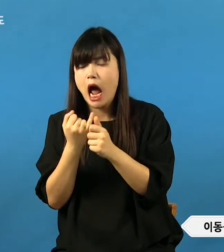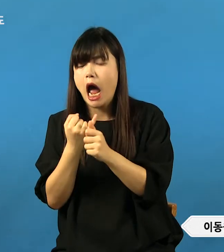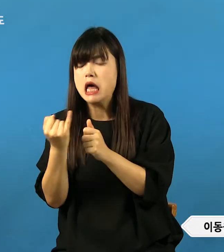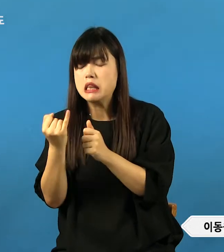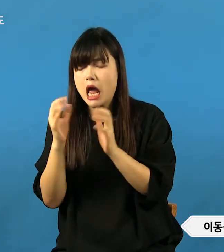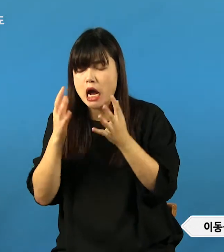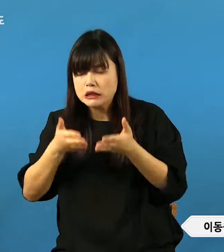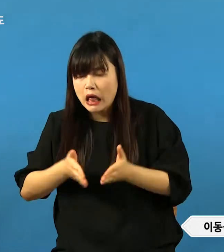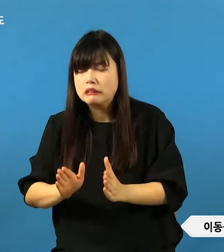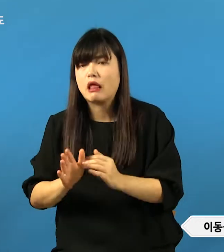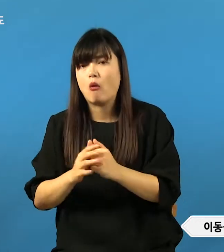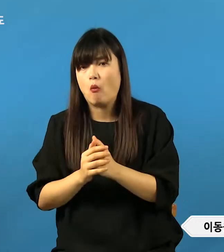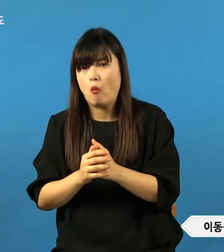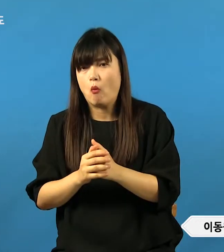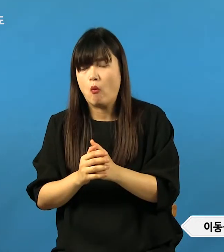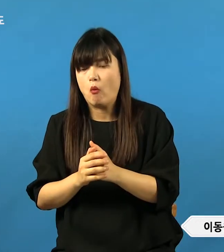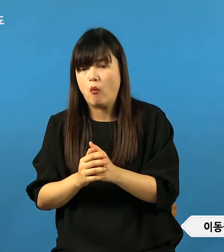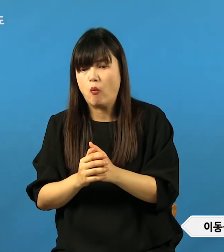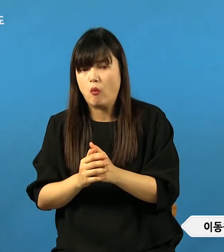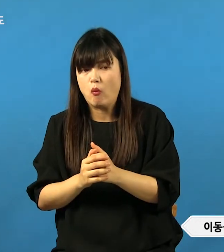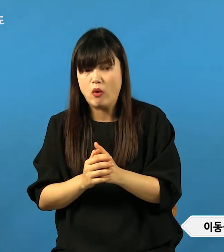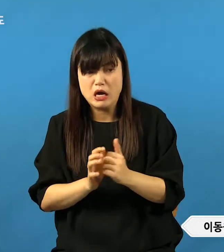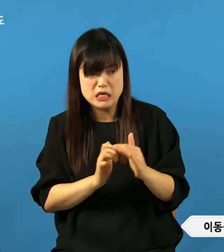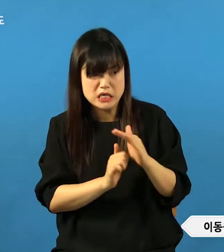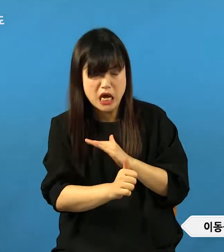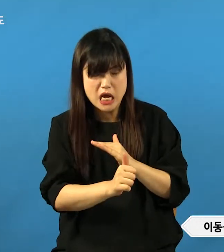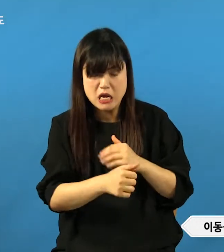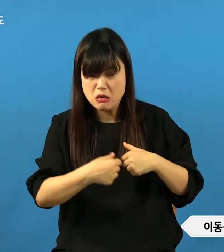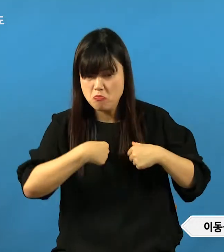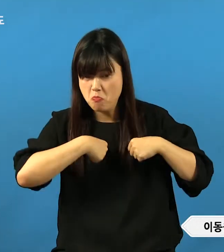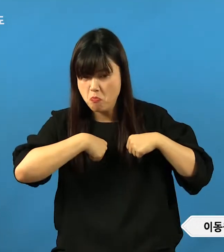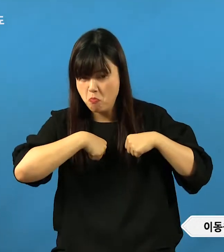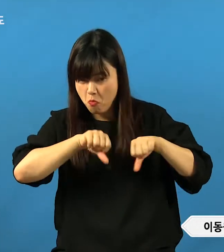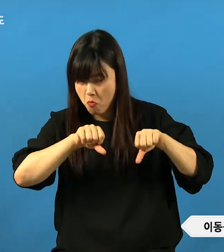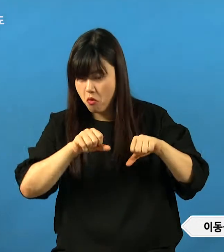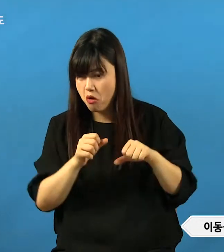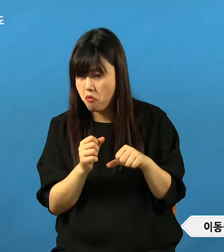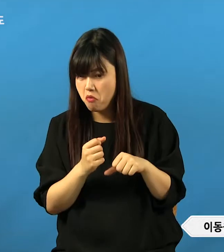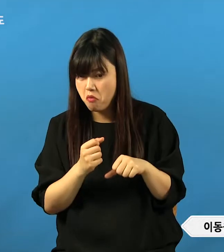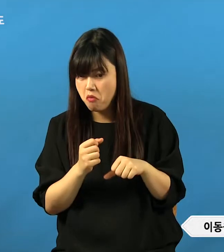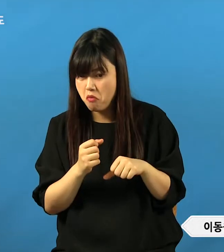아내 출산한다고 그 게임을 등지는 것이 옳은 일인가요?